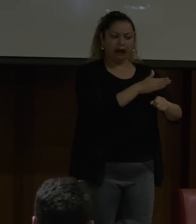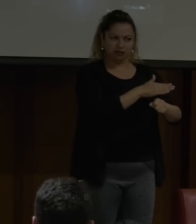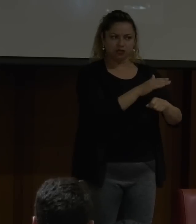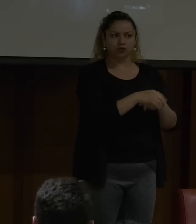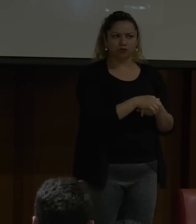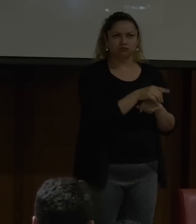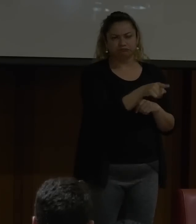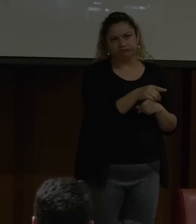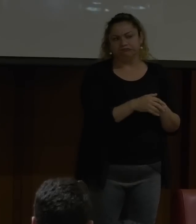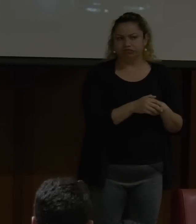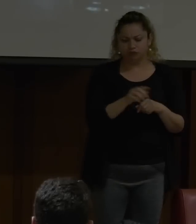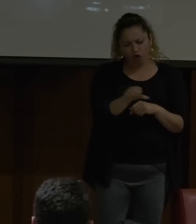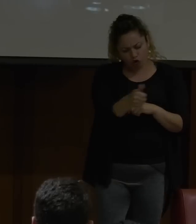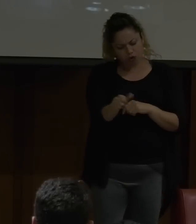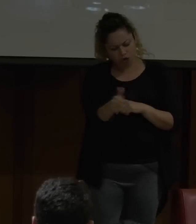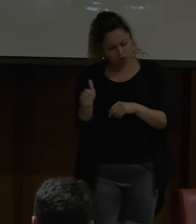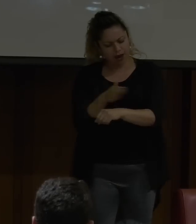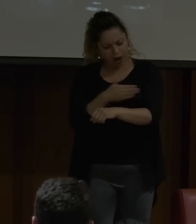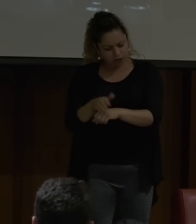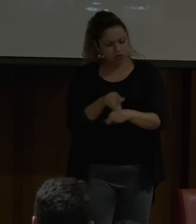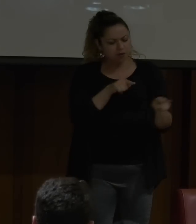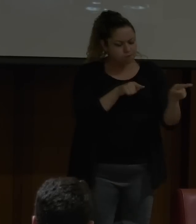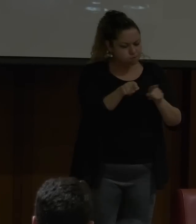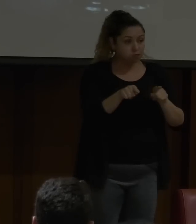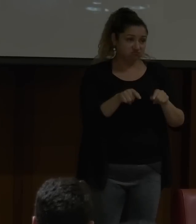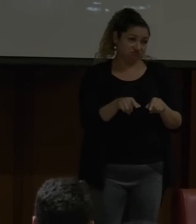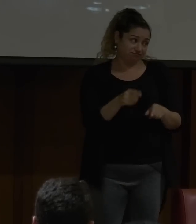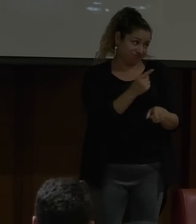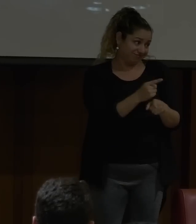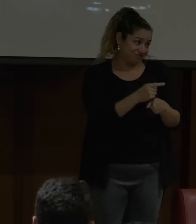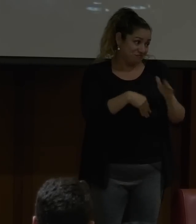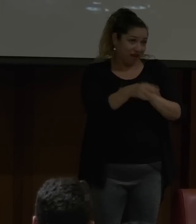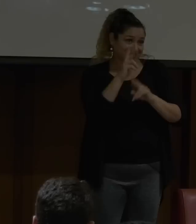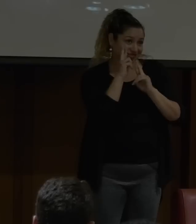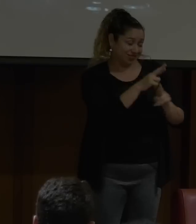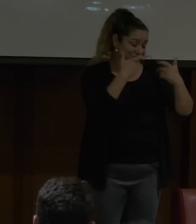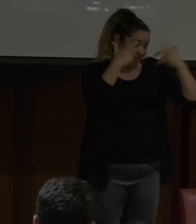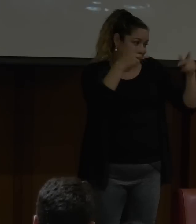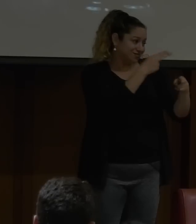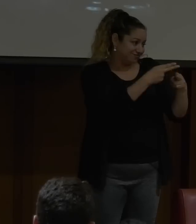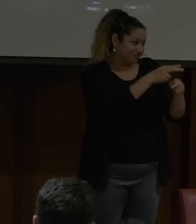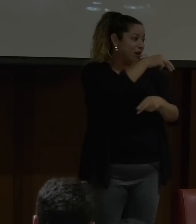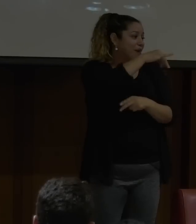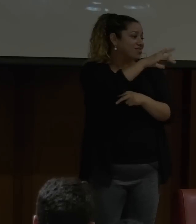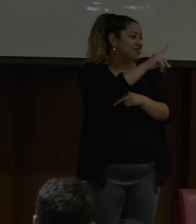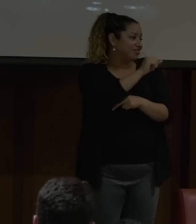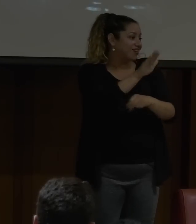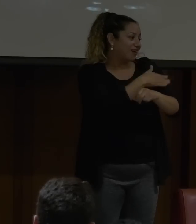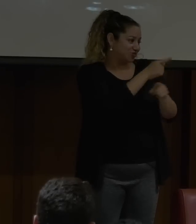me amaras, o sea, hay otras canciones, sin lugar a dudas, la más conocida es Matilde Lina. Eso es